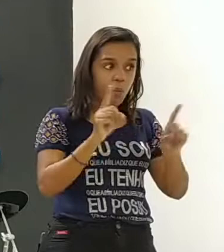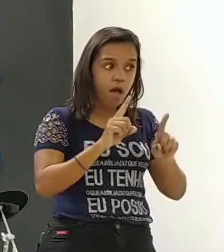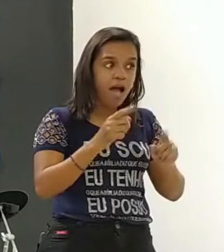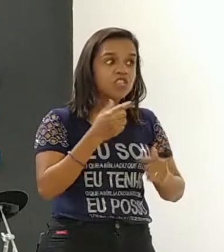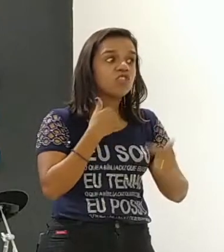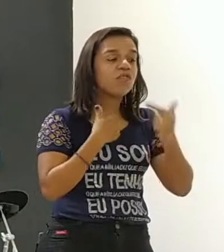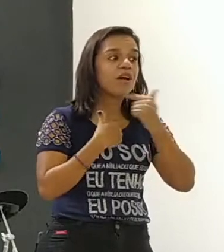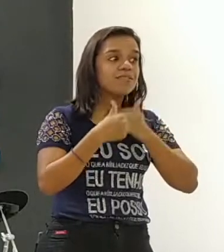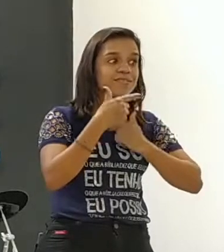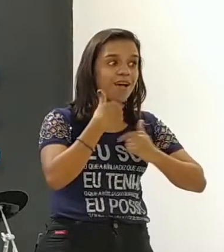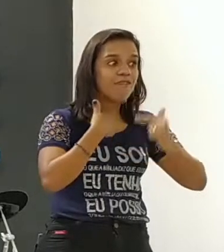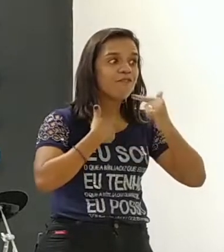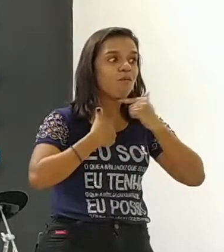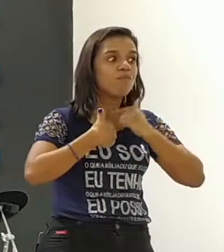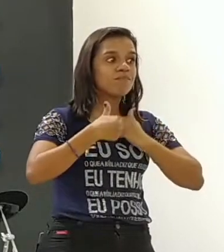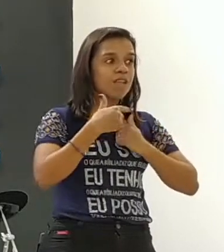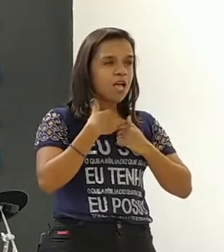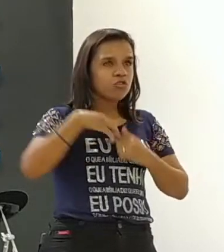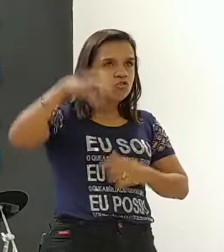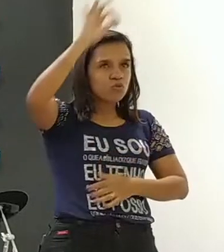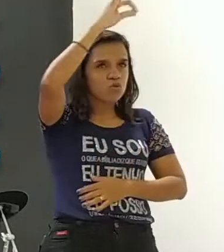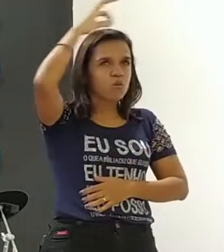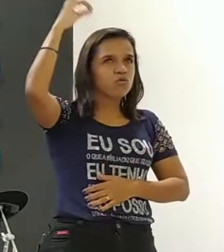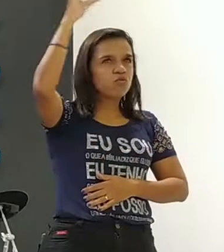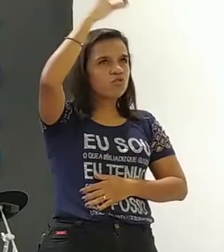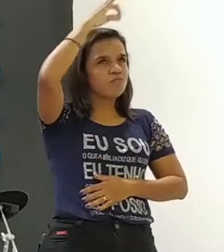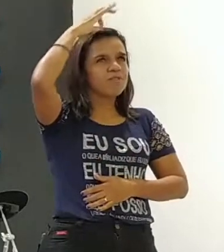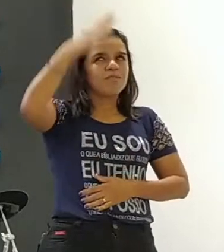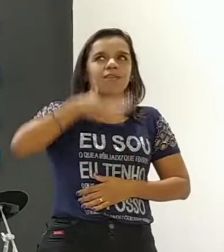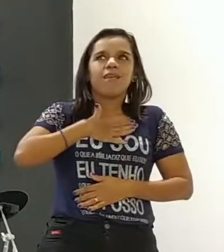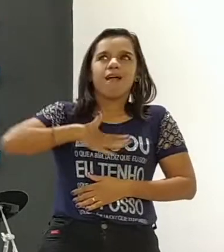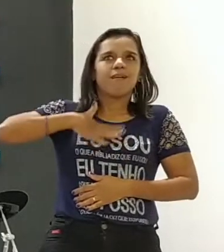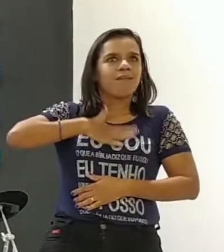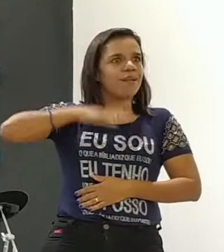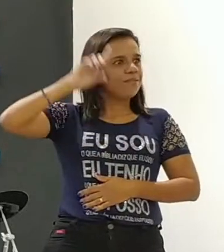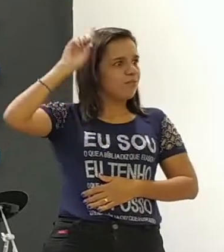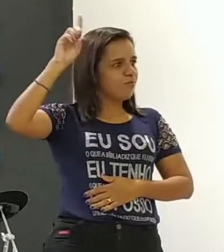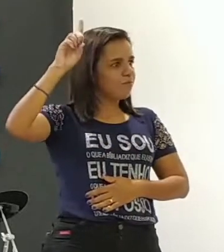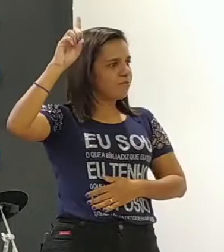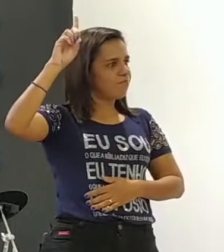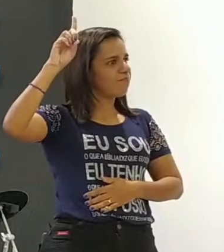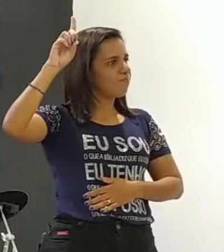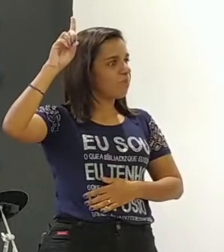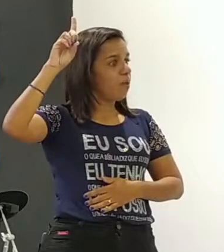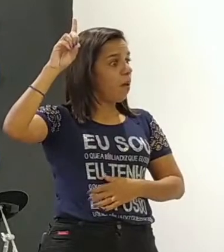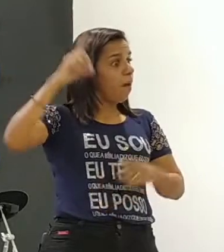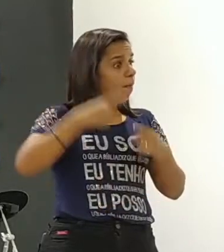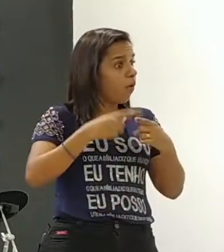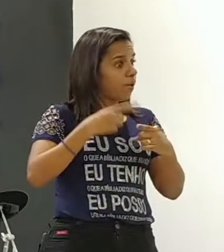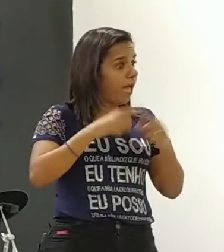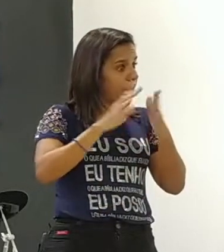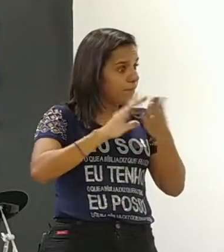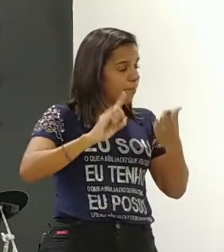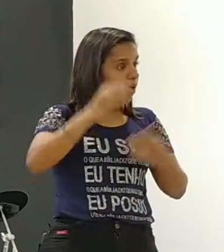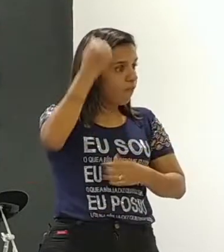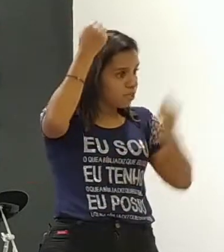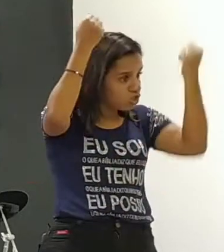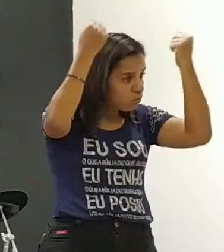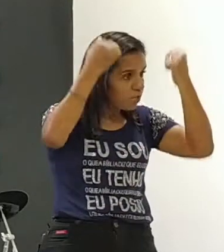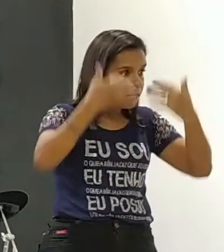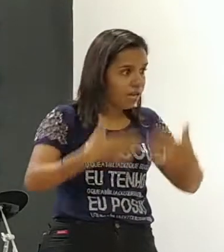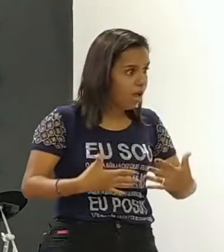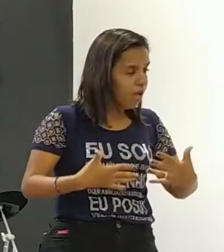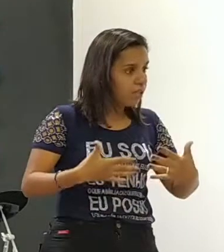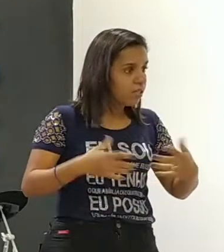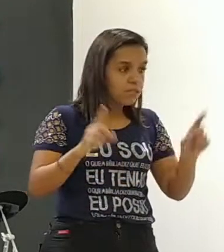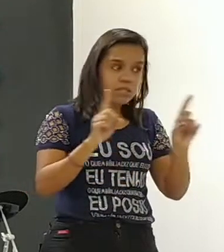faz aquilo que vai alimentar o nosso espírito e agradar a Deus. Porque a Bíblia vai falar que nós